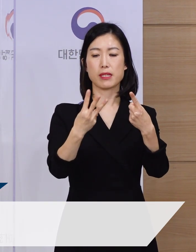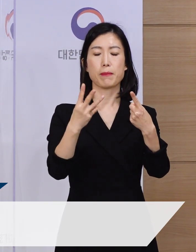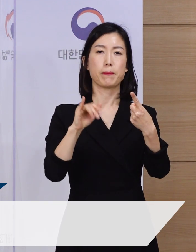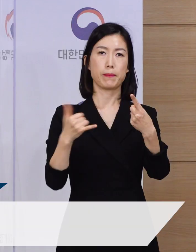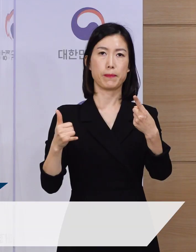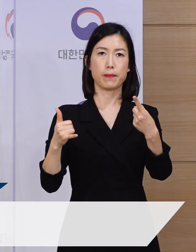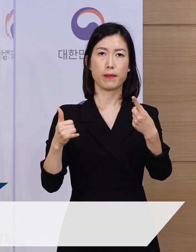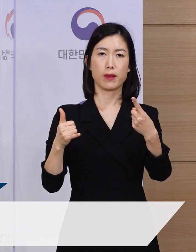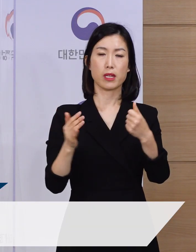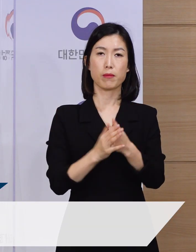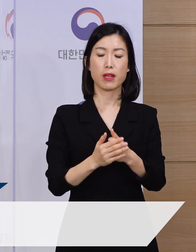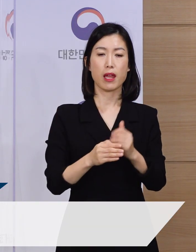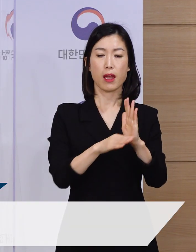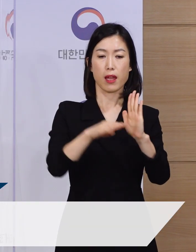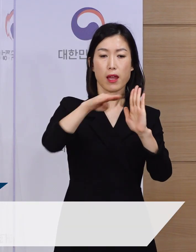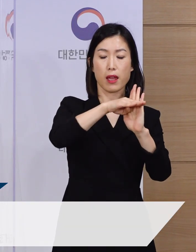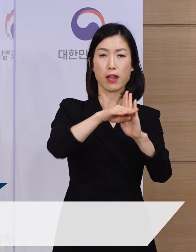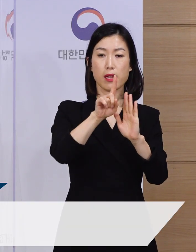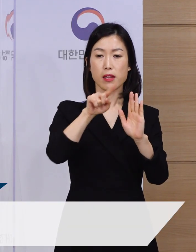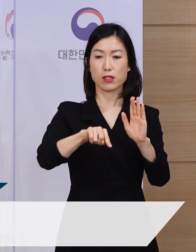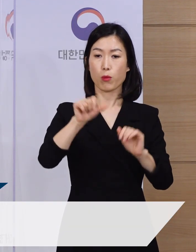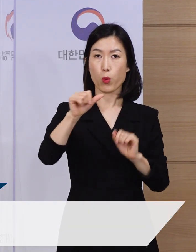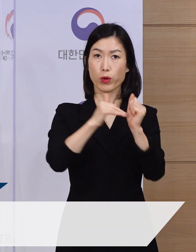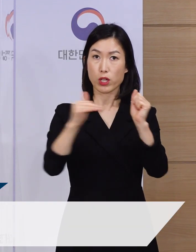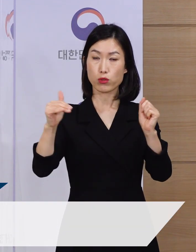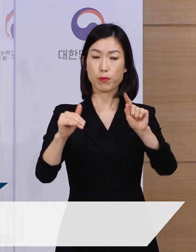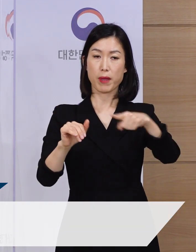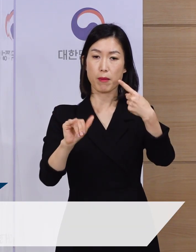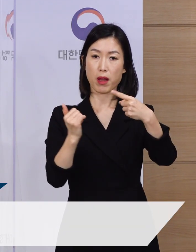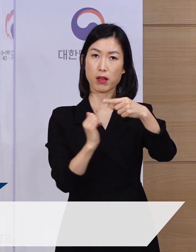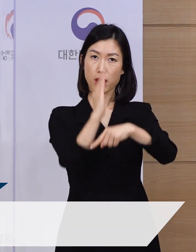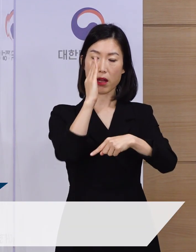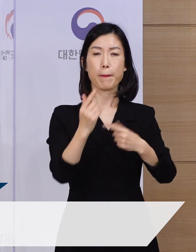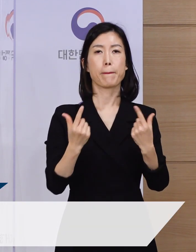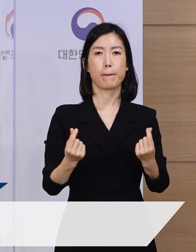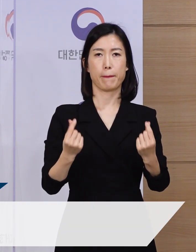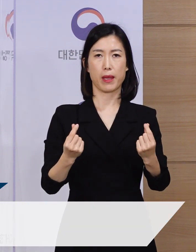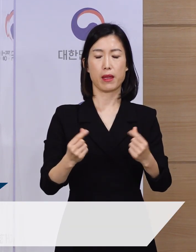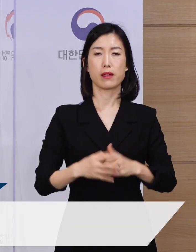111.3명으로 1.5단계 객상 기준인 100명에 도달하였습니다.